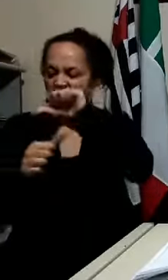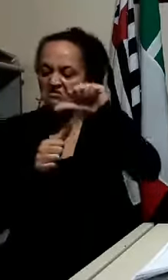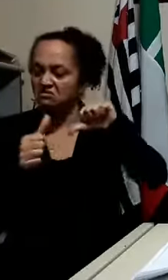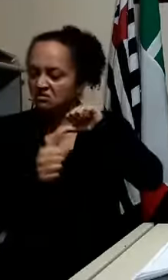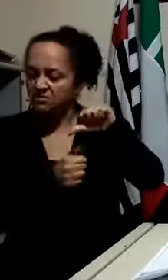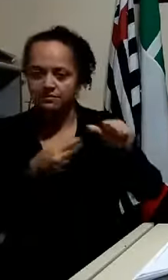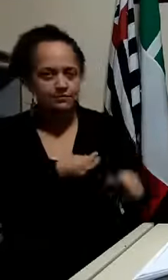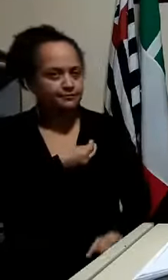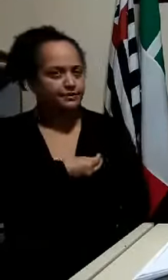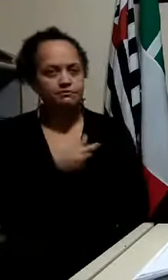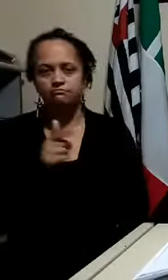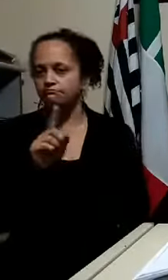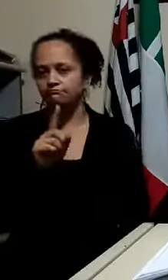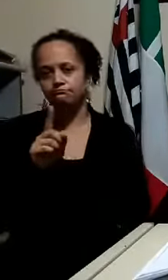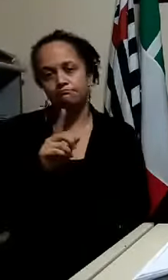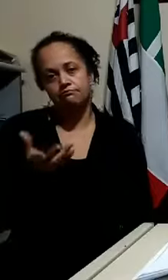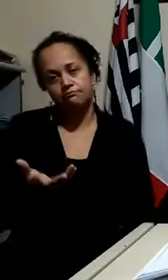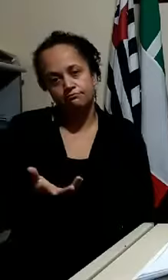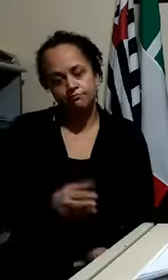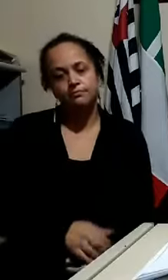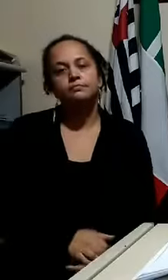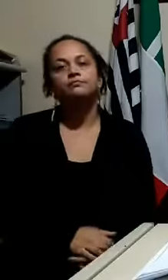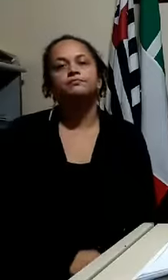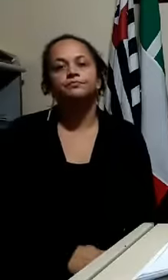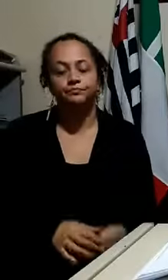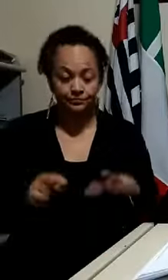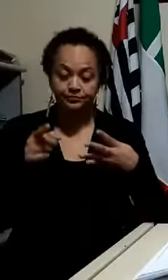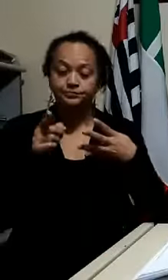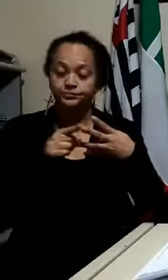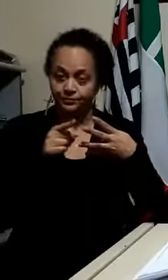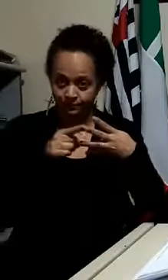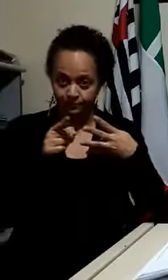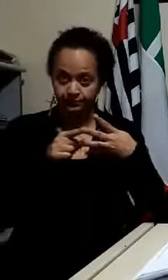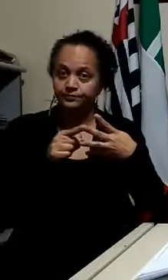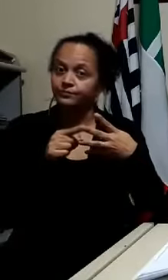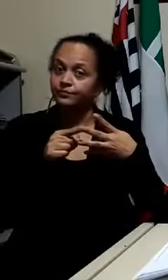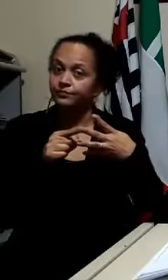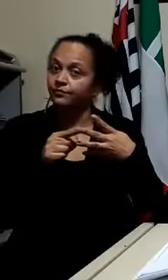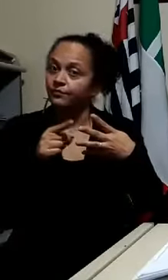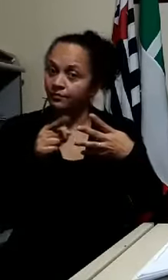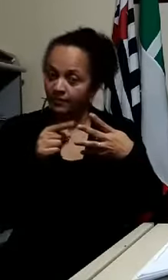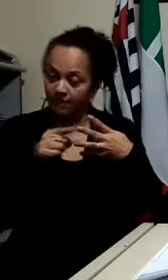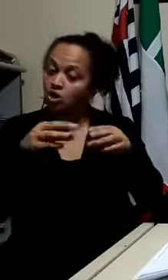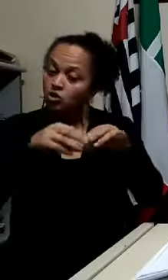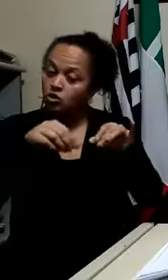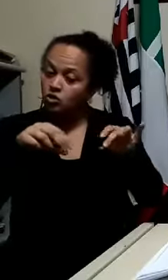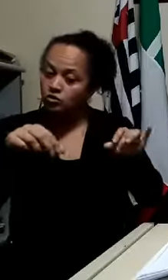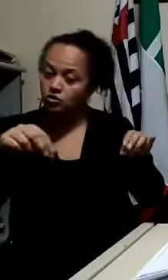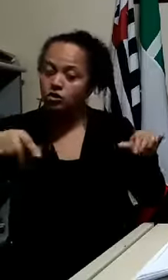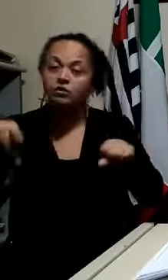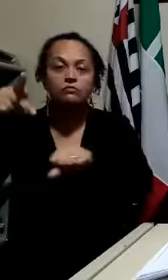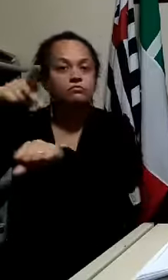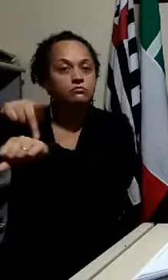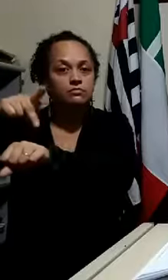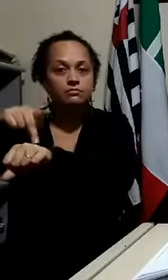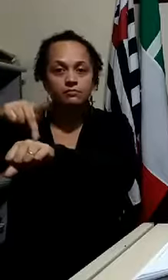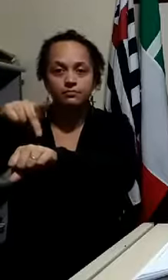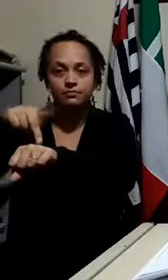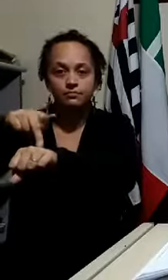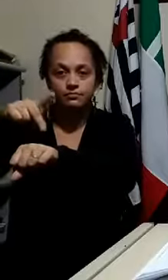Nós falamos na quarta-feira, agora, dia 3, o segundo tipo de solo, que é o solo